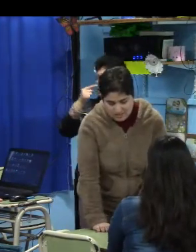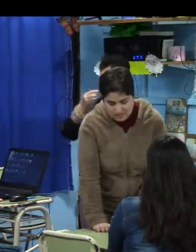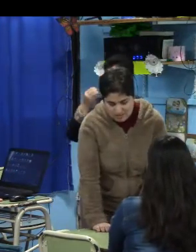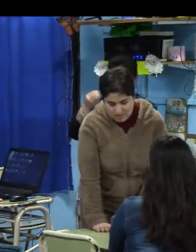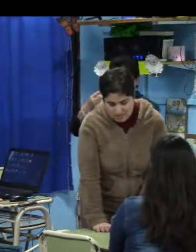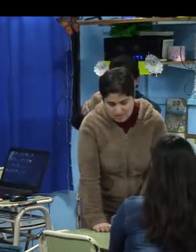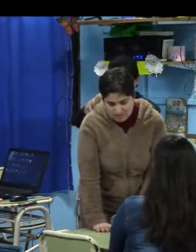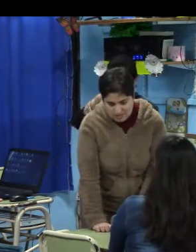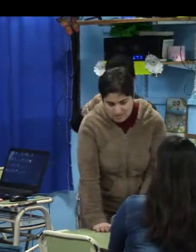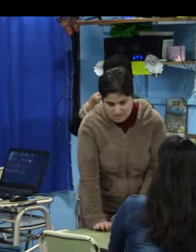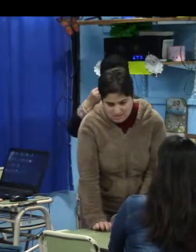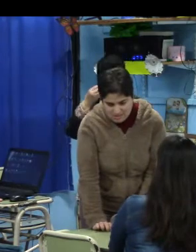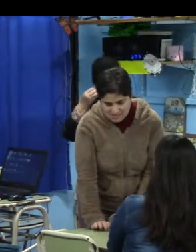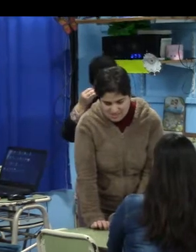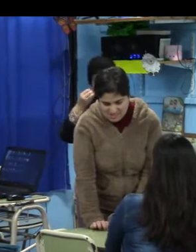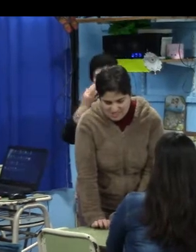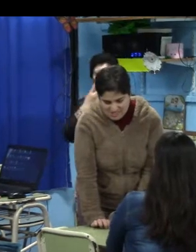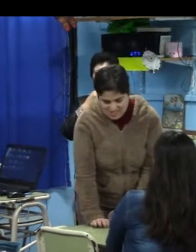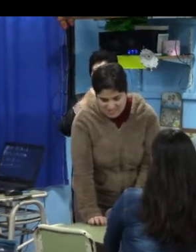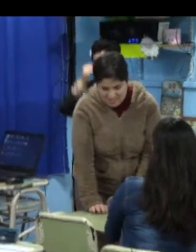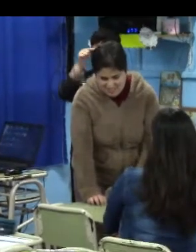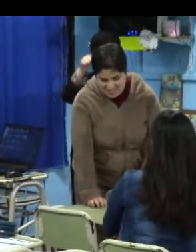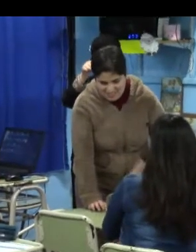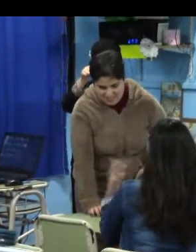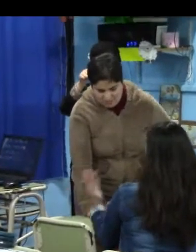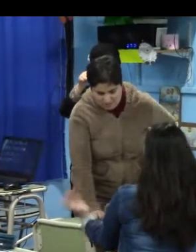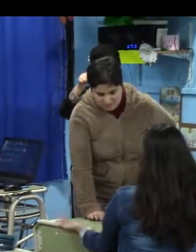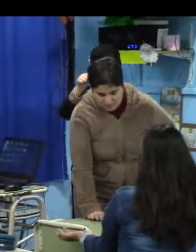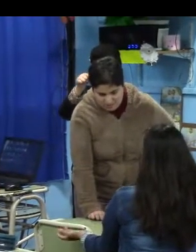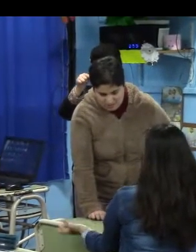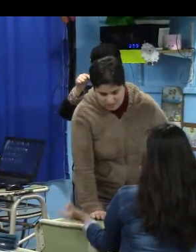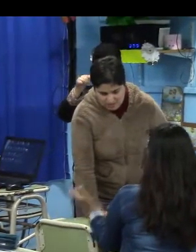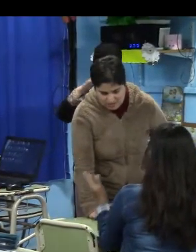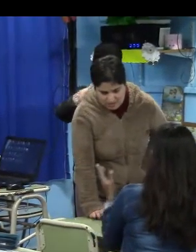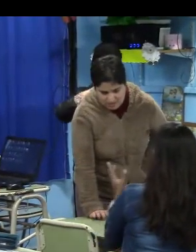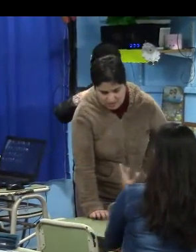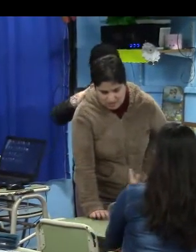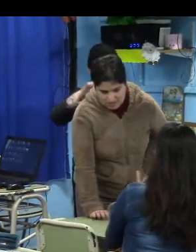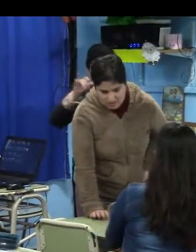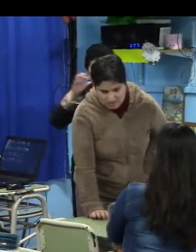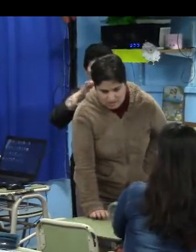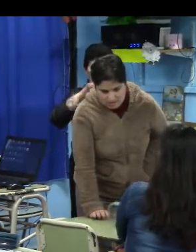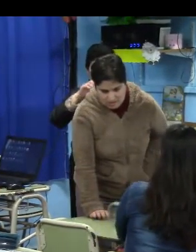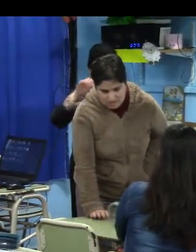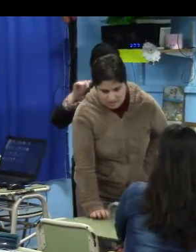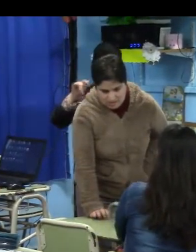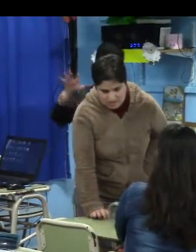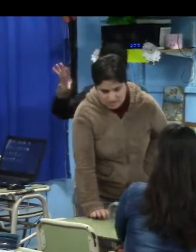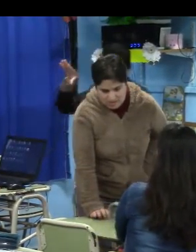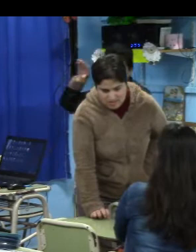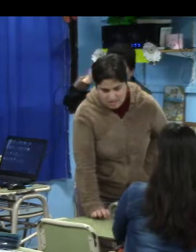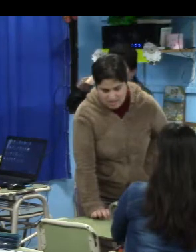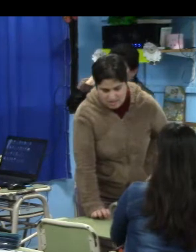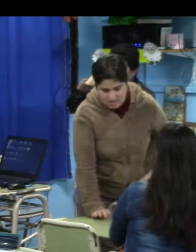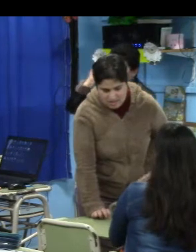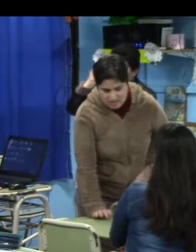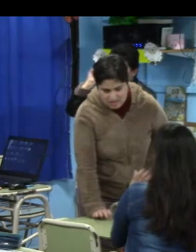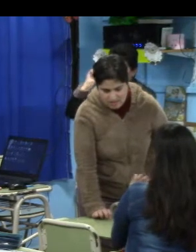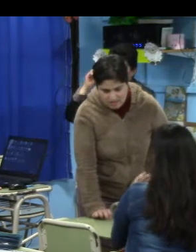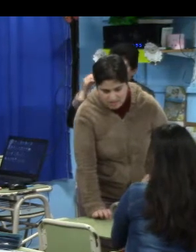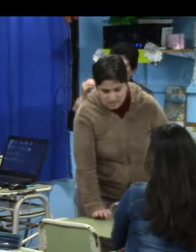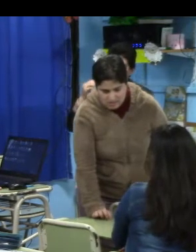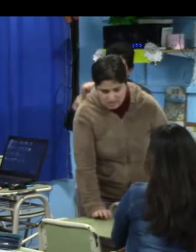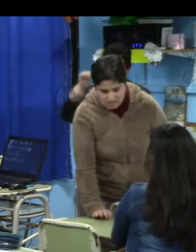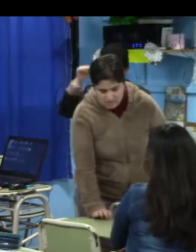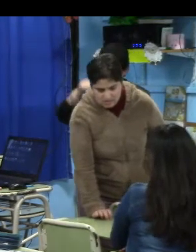preferencias que tienen ustedes, por ejemplo, la lectura en braille o la lectura en audio, por ejemplo. Hoy en